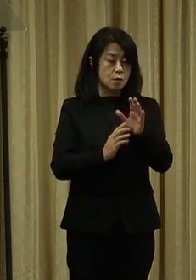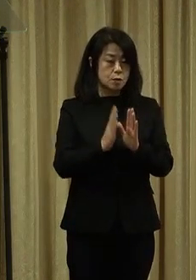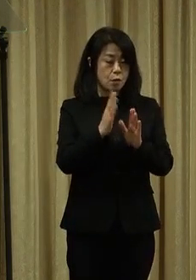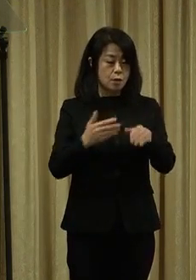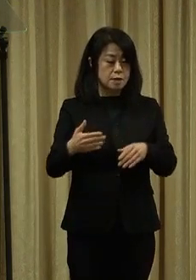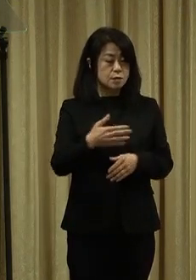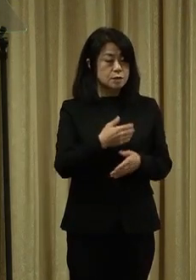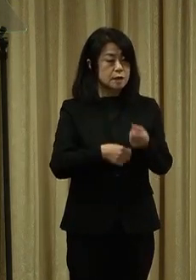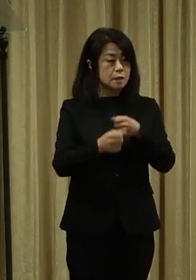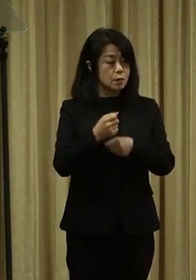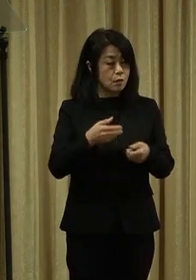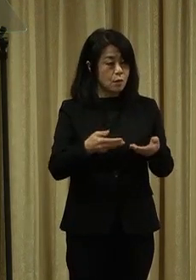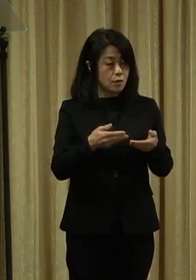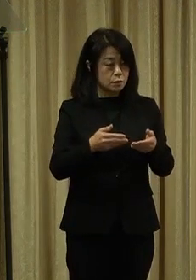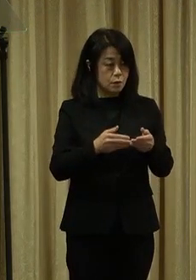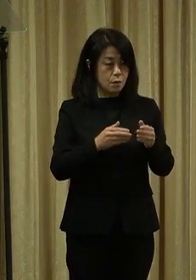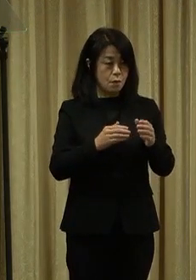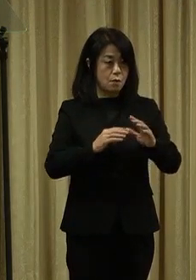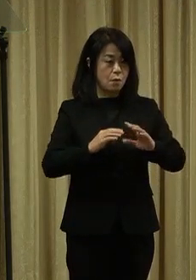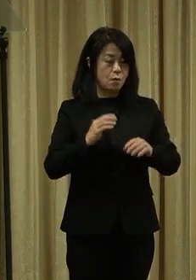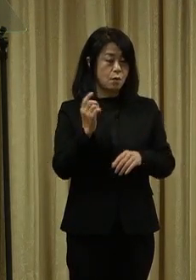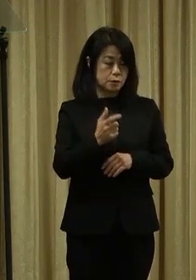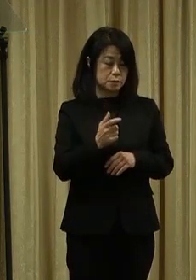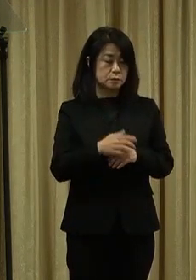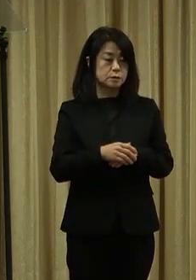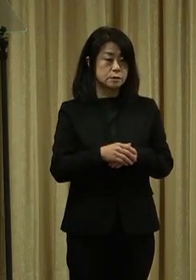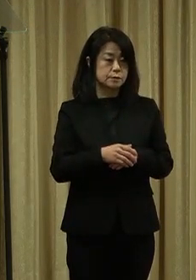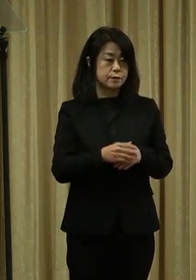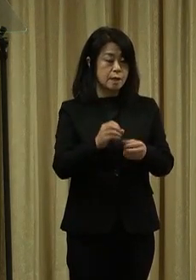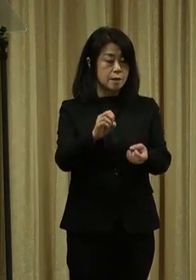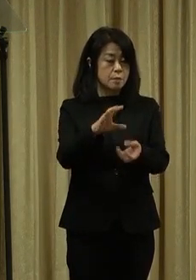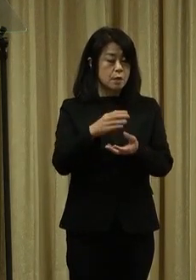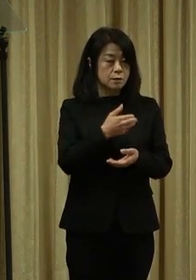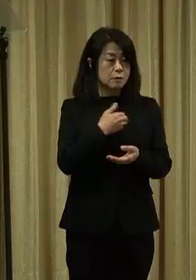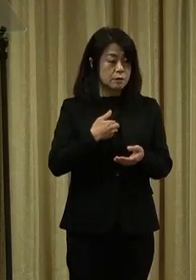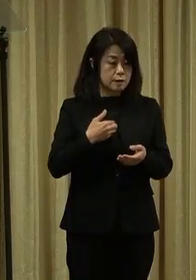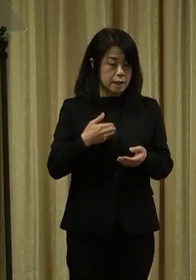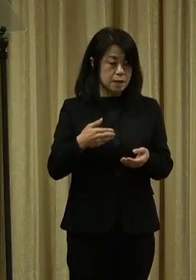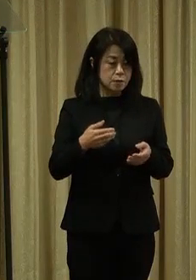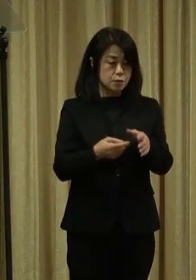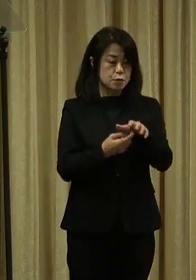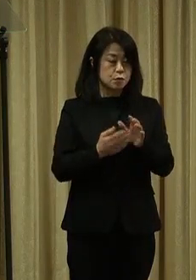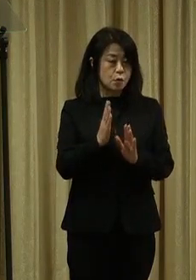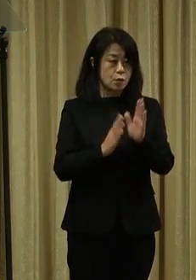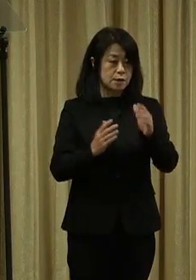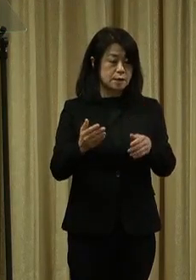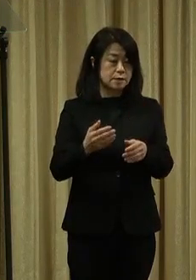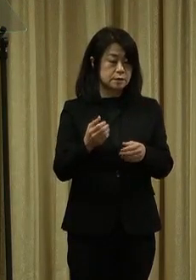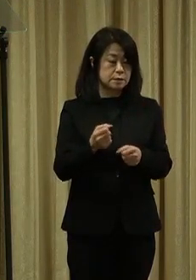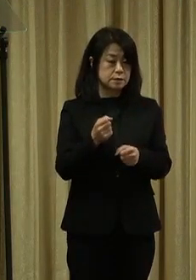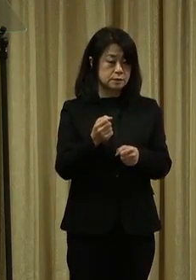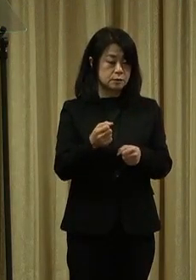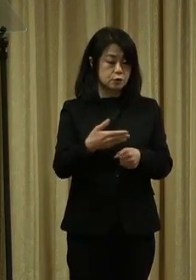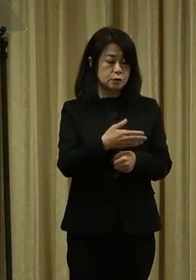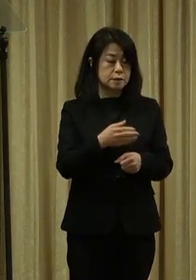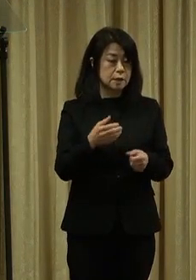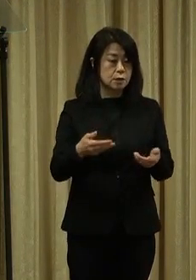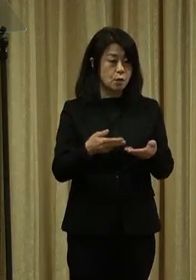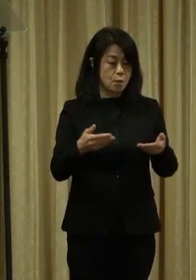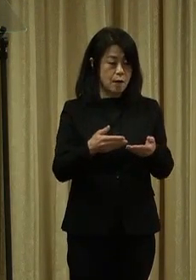まず稼げる農林水産業の実現については、地域商社などによる輸出実践への支援